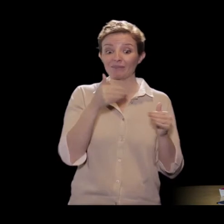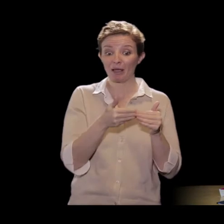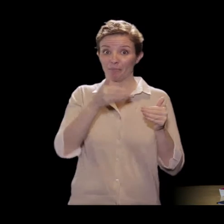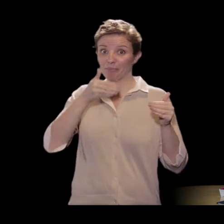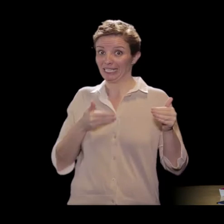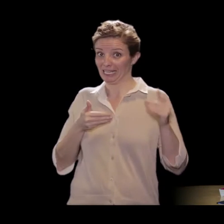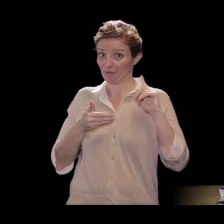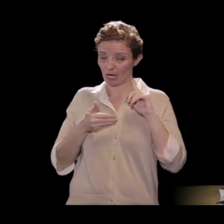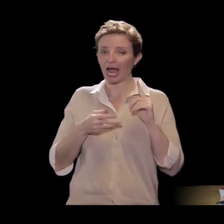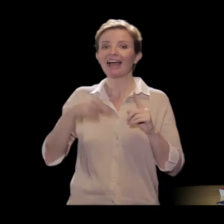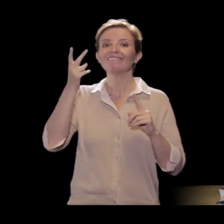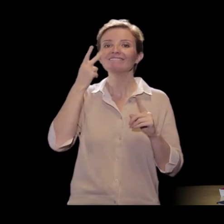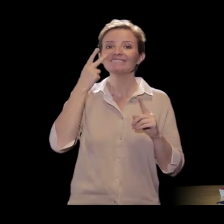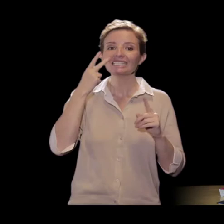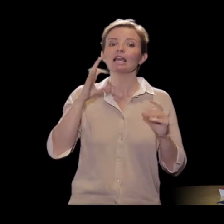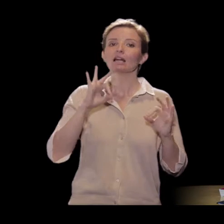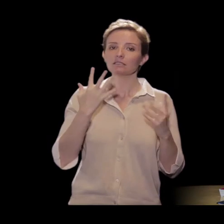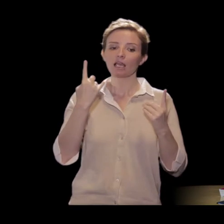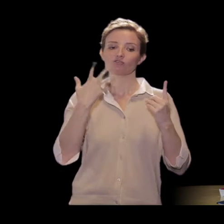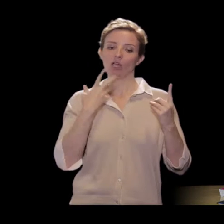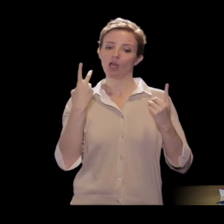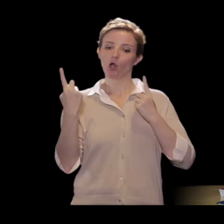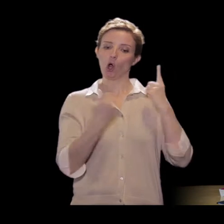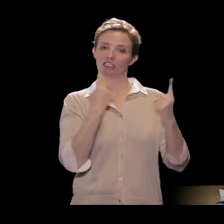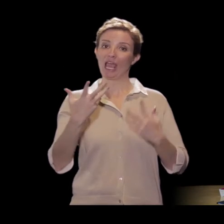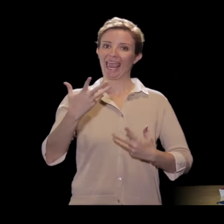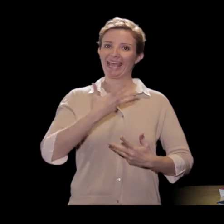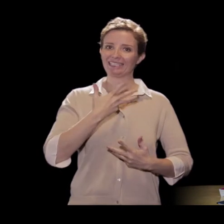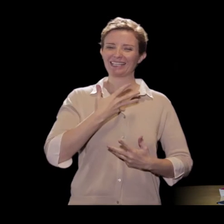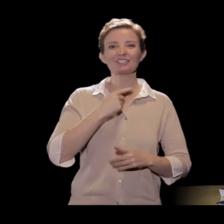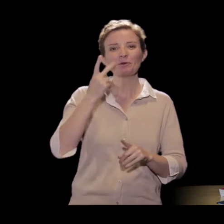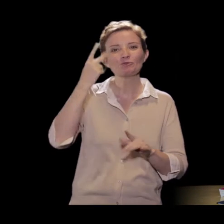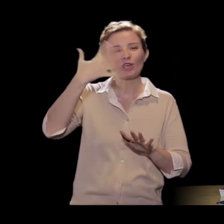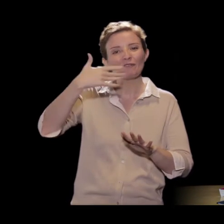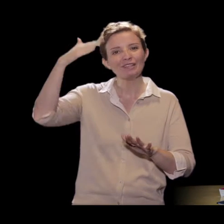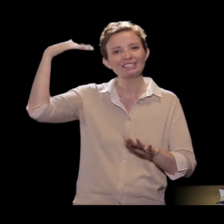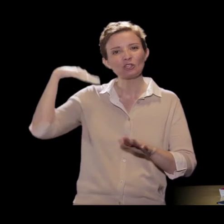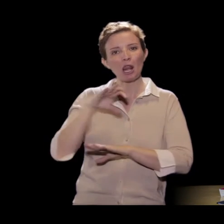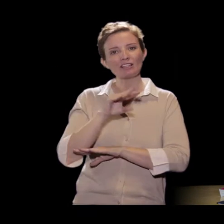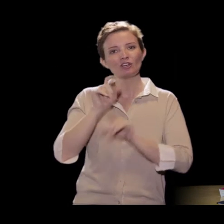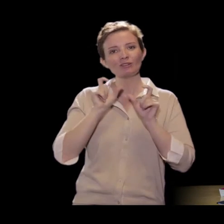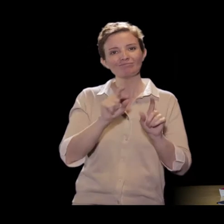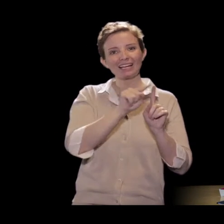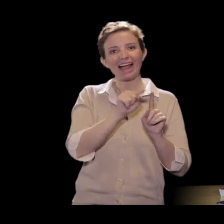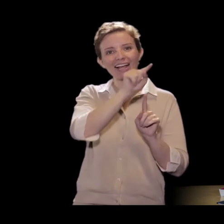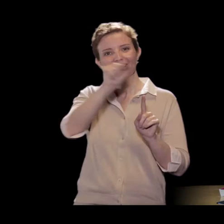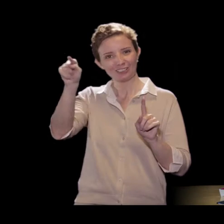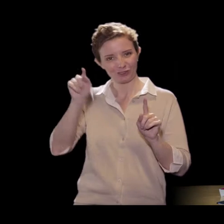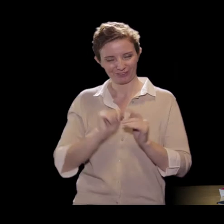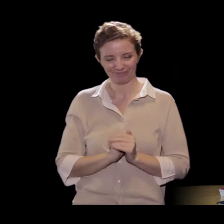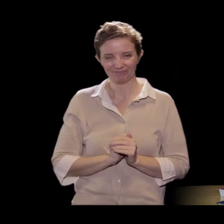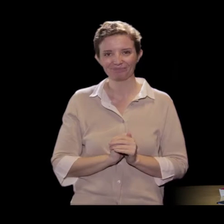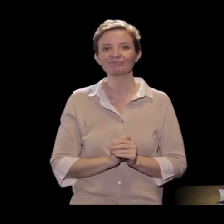le condizioni di esistenza che abbiamo già definito Per quanto riguarda i radicali nella lezione dedicata in particolare